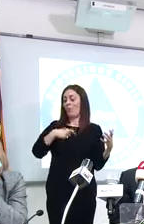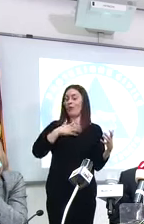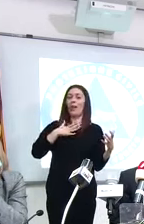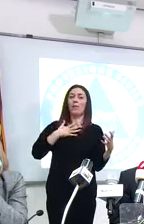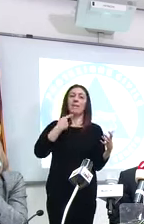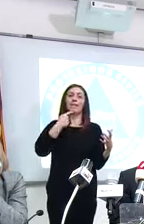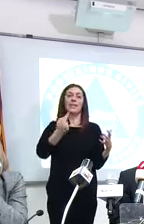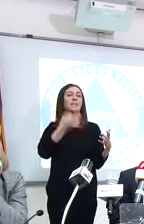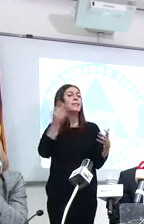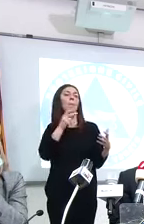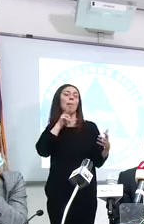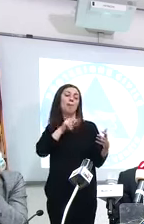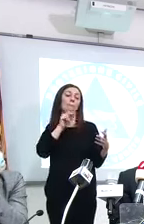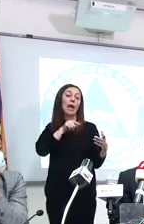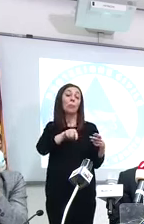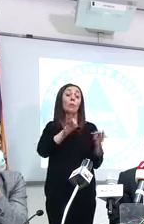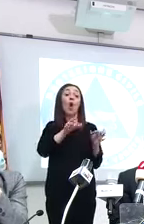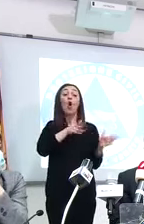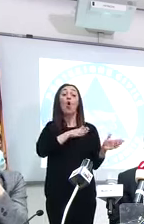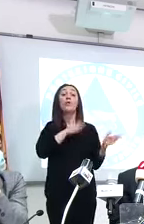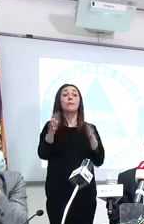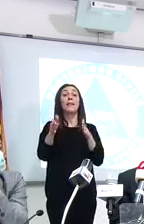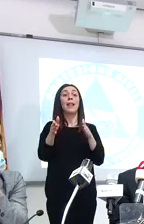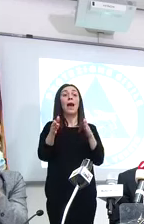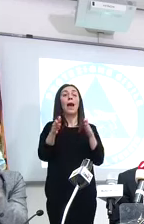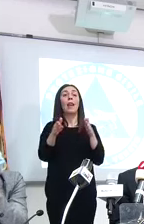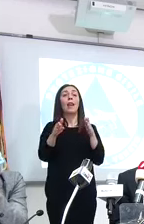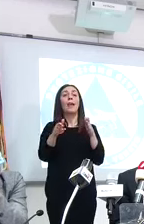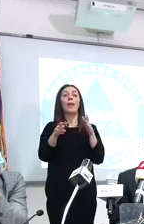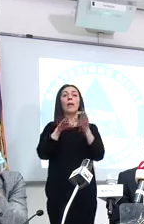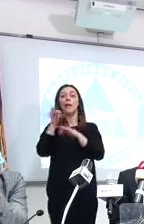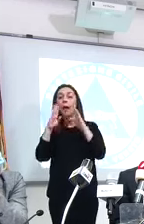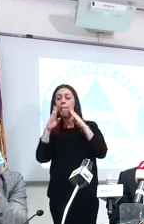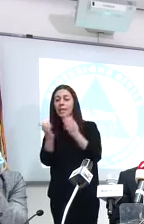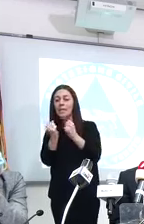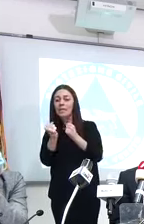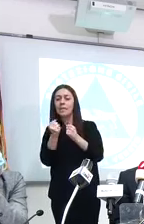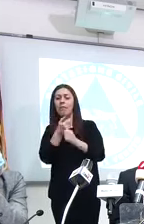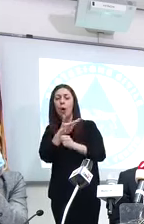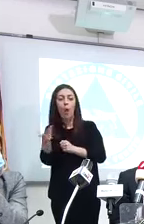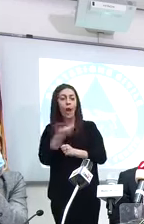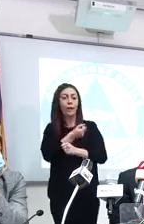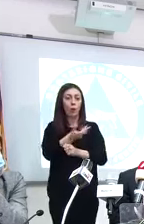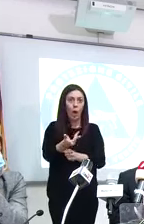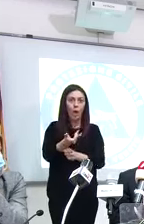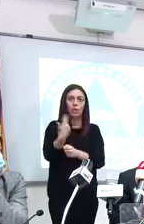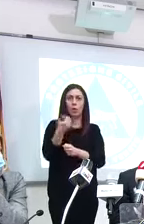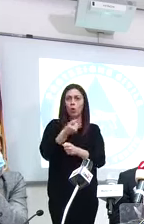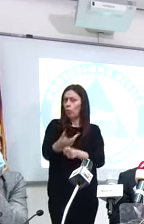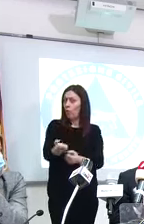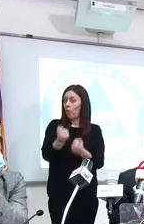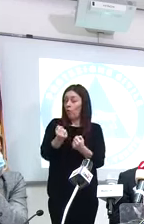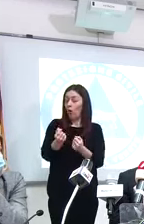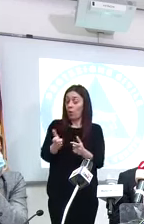Perché fa impressione il numero dei ricoverati, il numero delle rianimazioni. Però guardate che noi abbiamo altrettanti